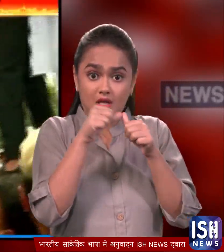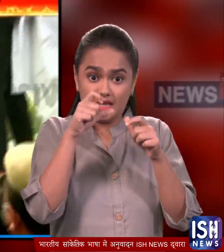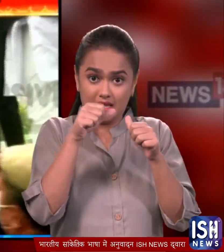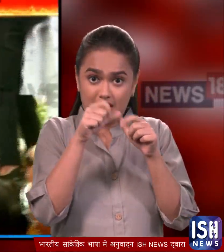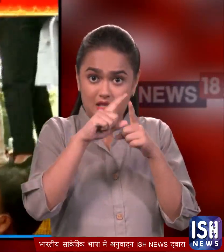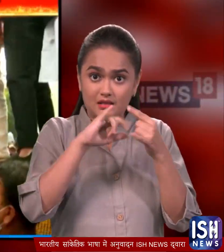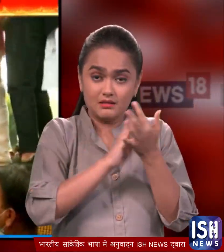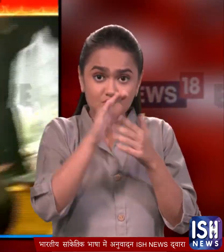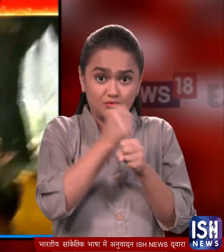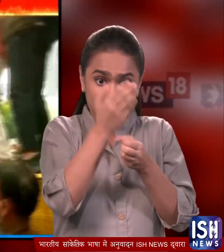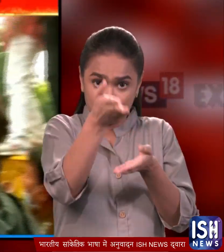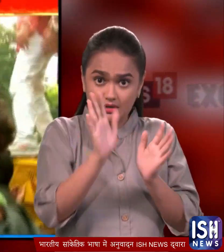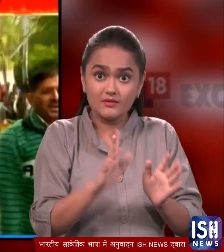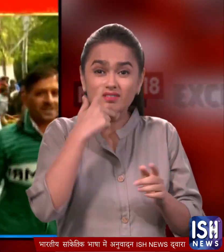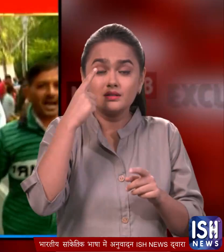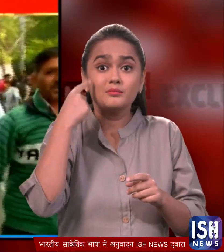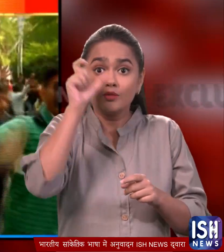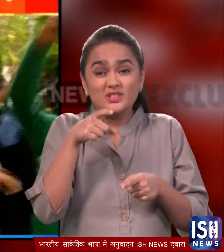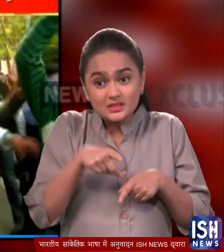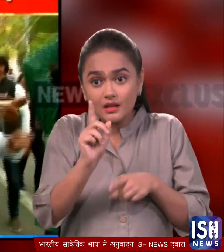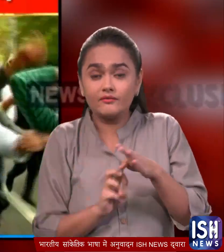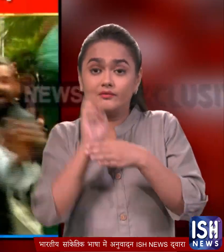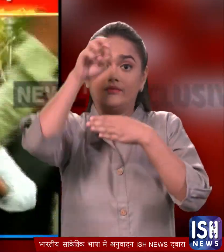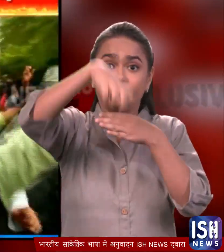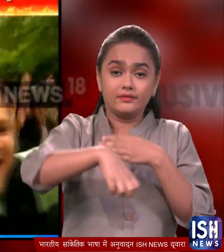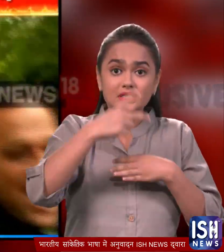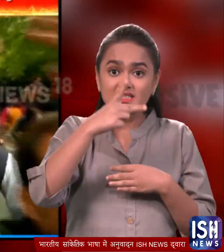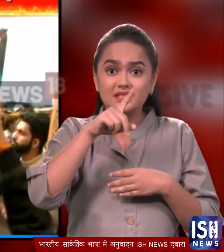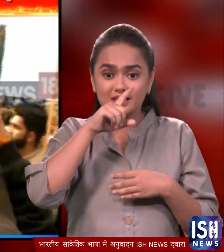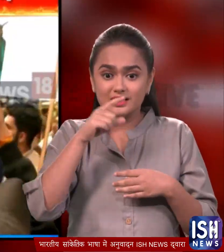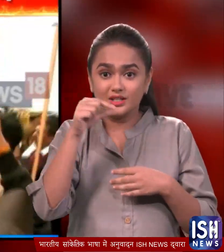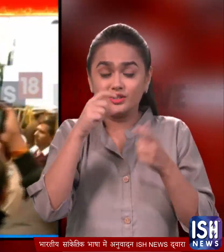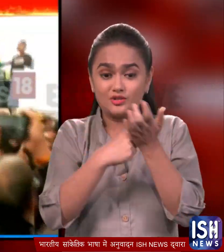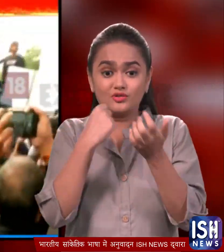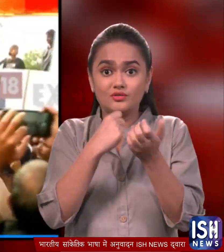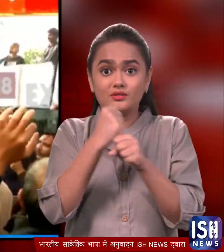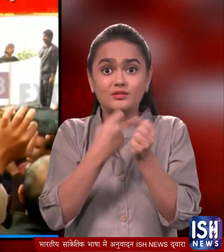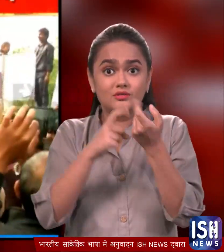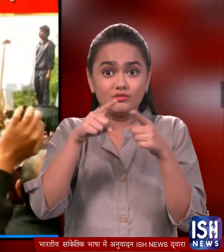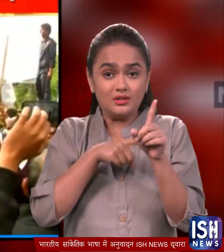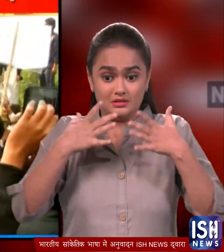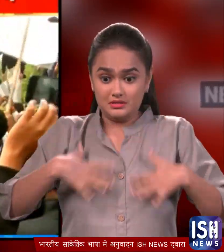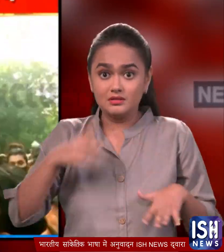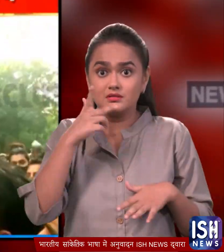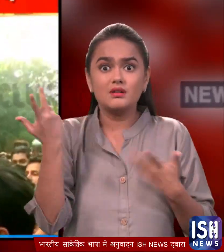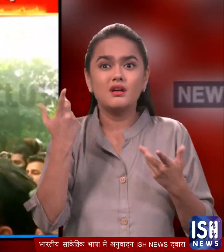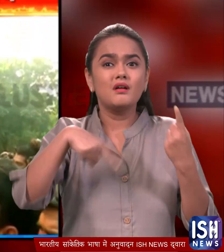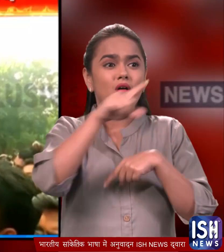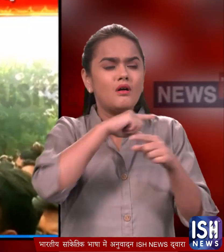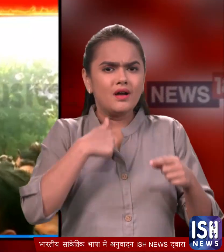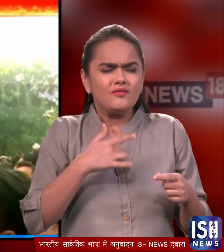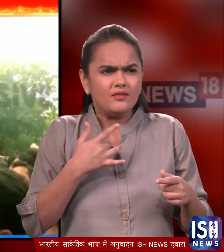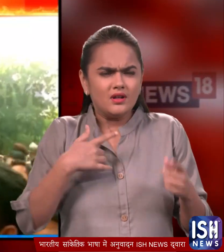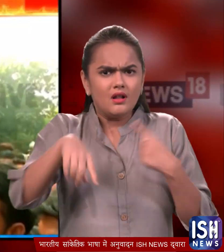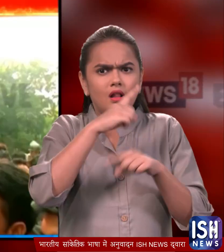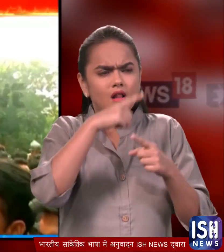बाद खुद आदेश गुप्ता भी बैरिकेड को लांघ गए। दिल्ली बीजेपी के अध्यक्ष ने नई आबकारी नीति को जनता की सेहत से खिलवाड़ बताया। वो हर गली